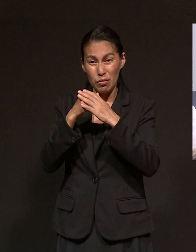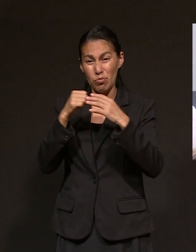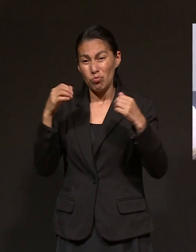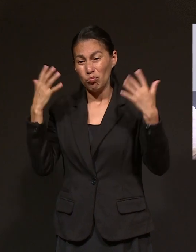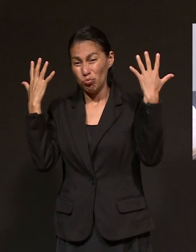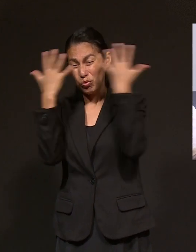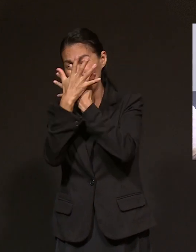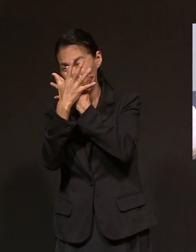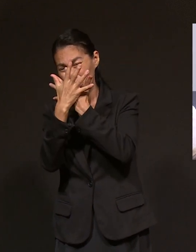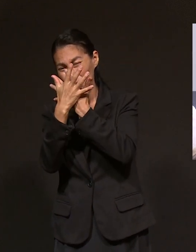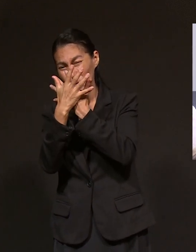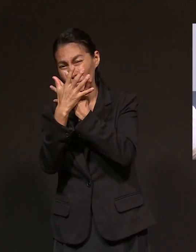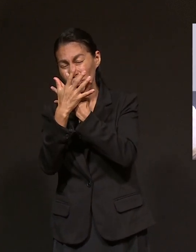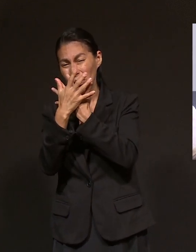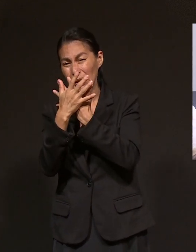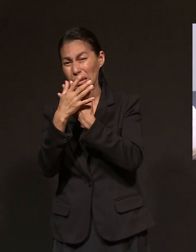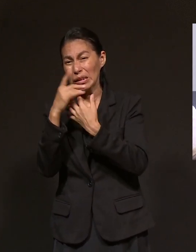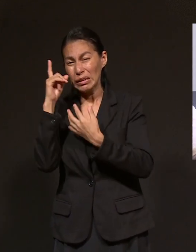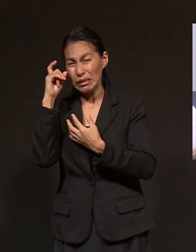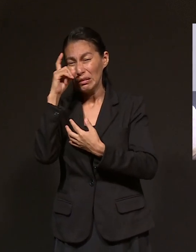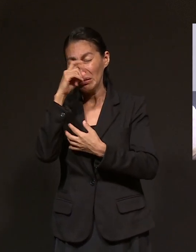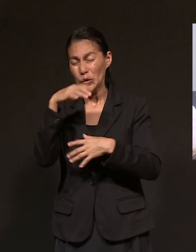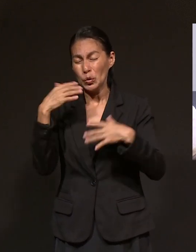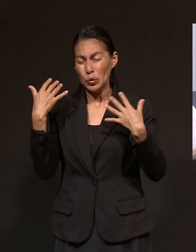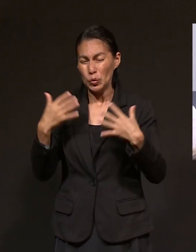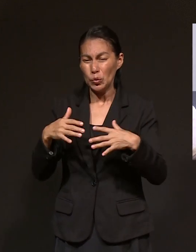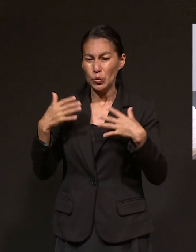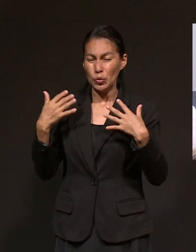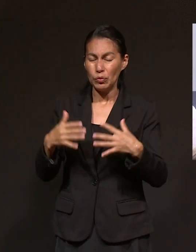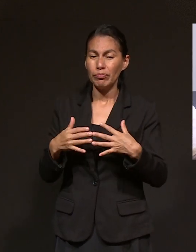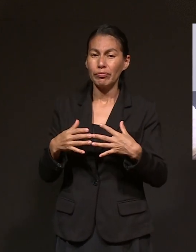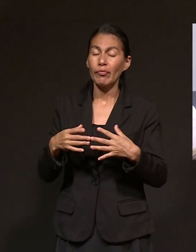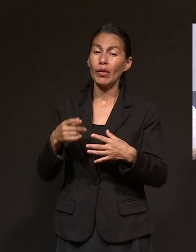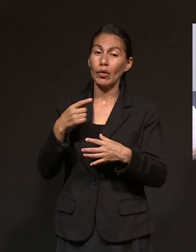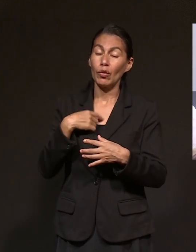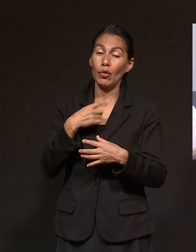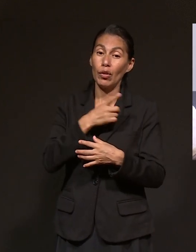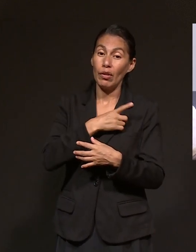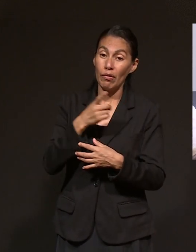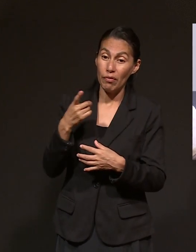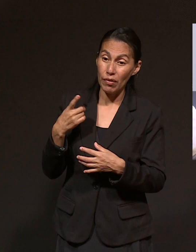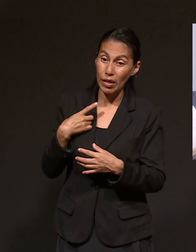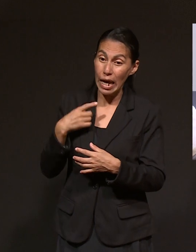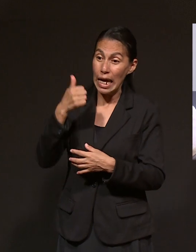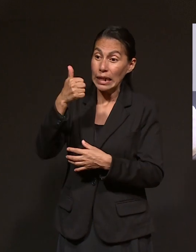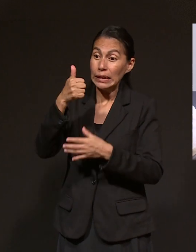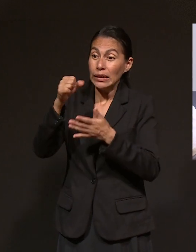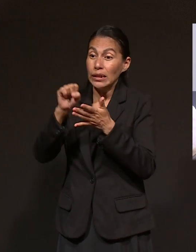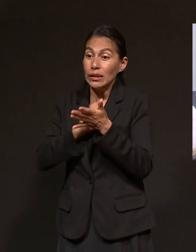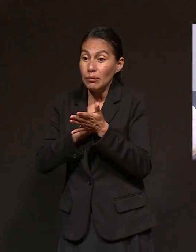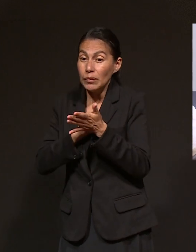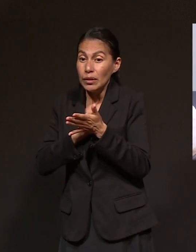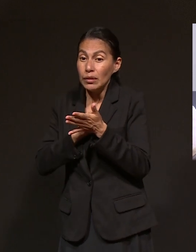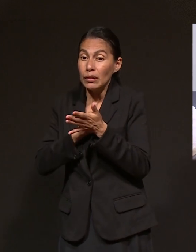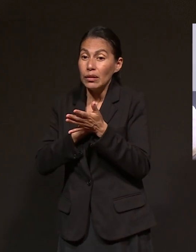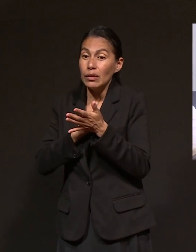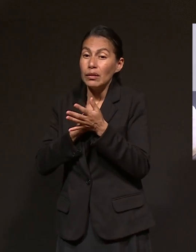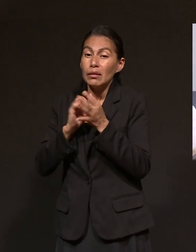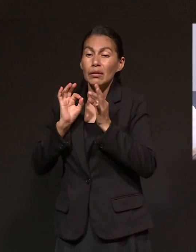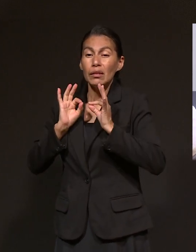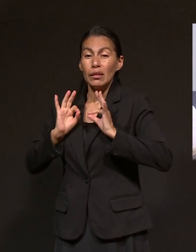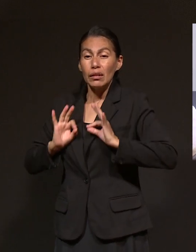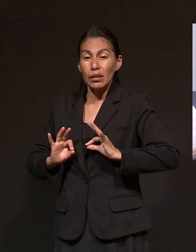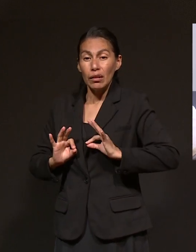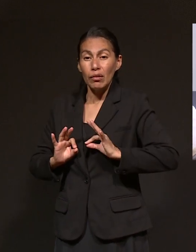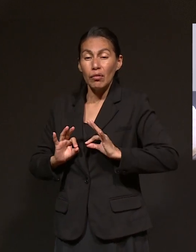Eso a mí me originó un traumatismo craneal de primer grado. Y me ordenaron descanso intelectual por seis